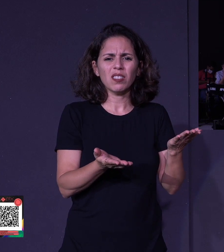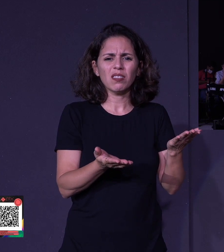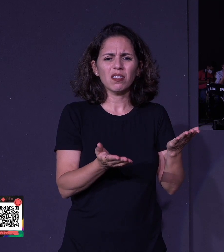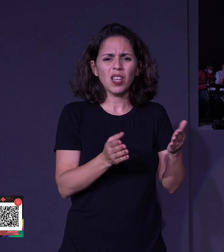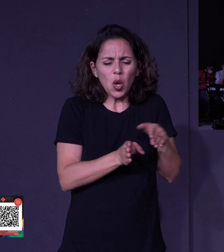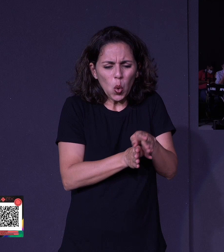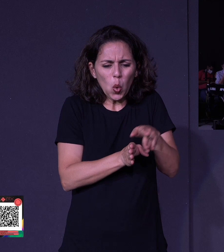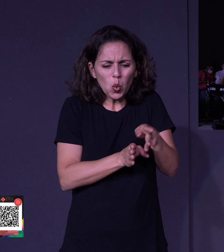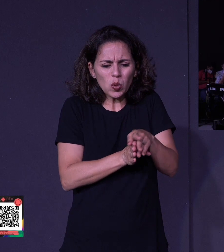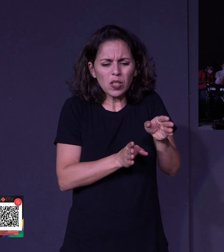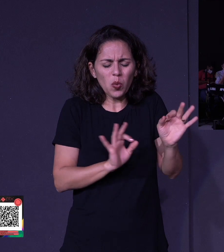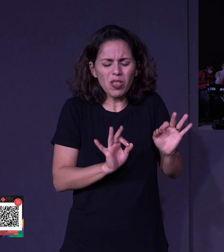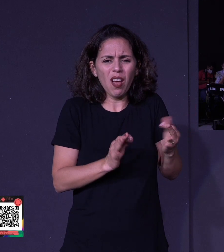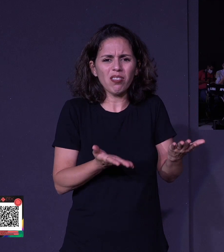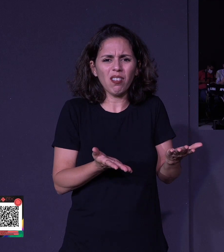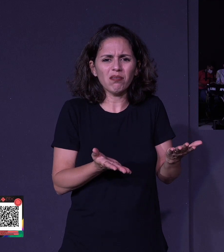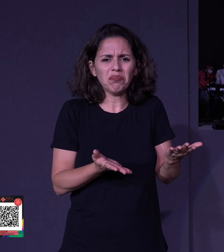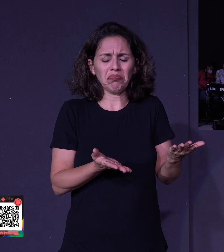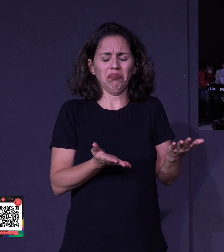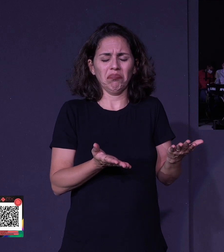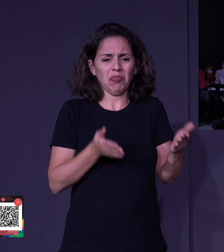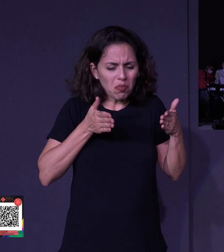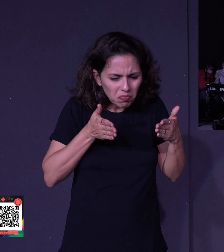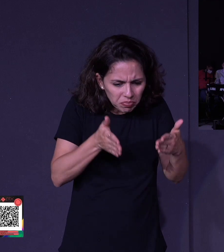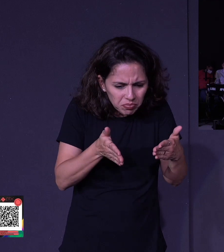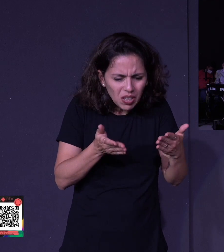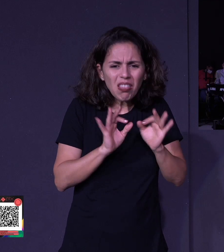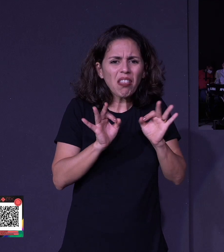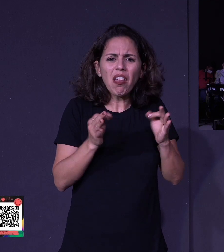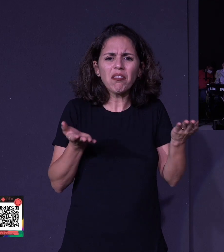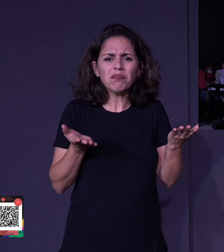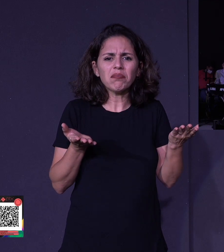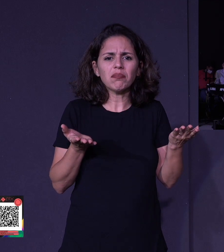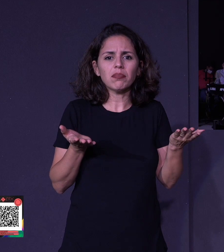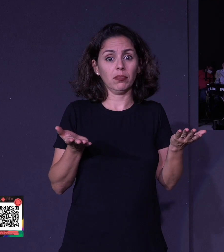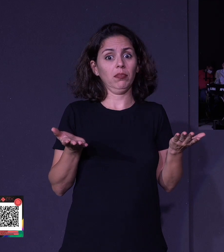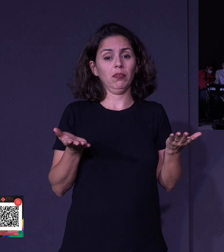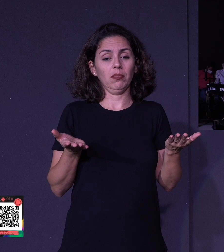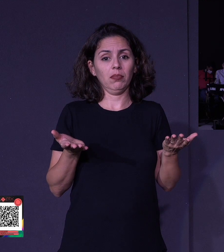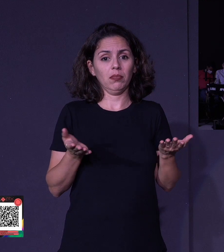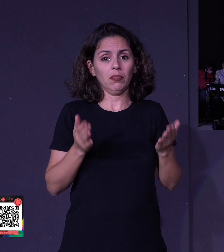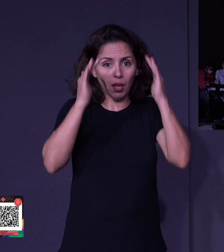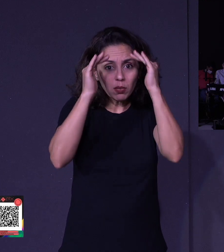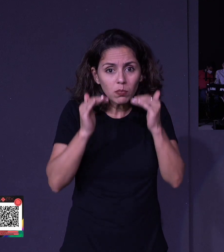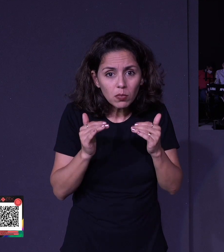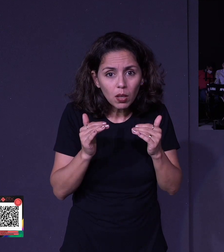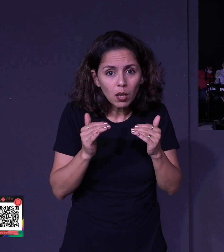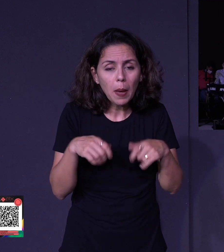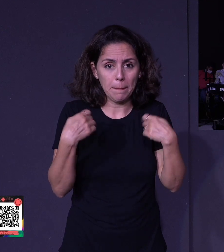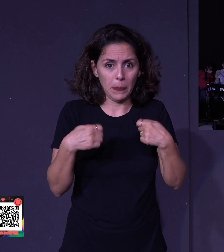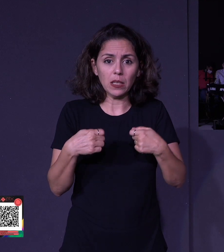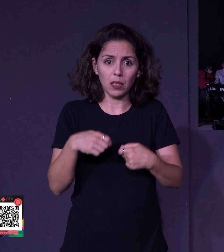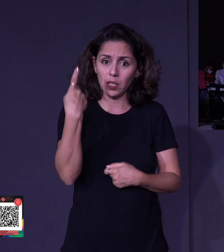familiar. Escute, irmão, pai, sacerdote, quando não existem normas e princípios dentro de uma